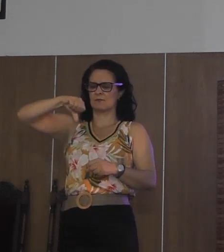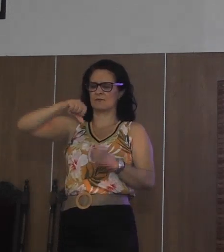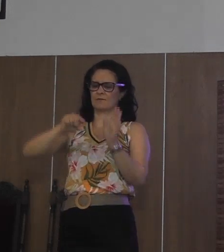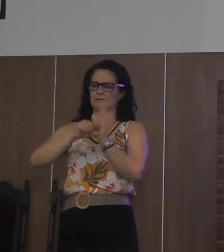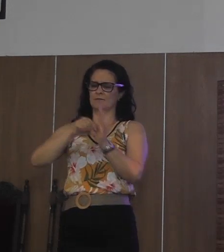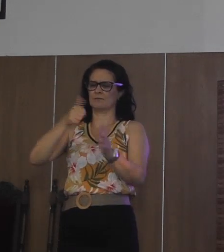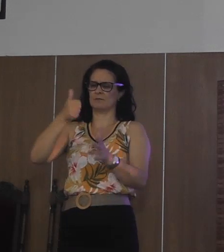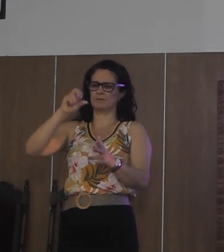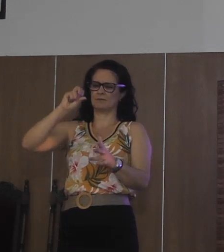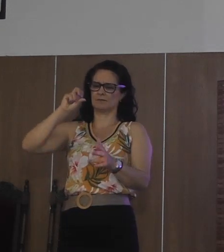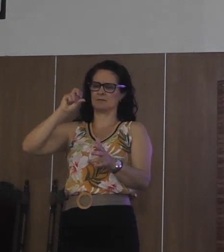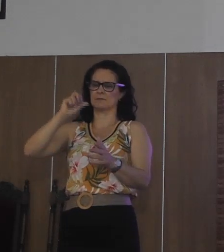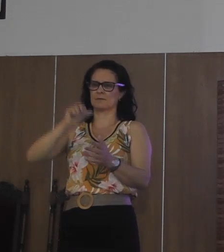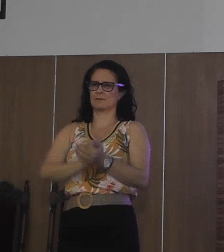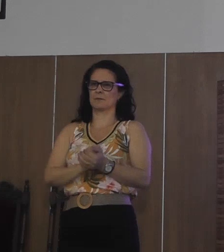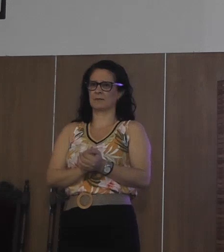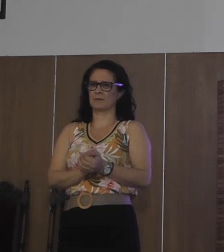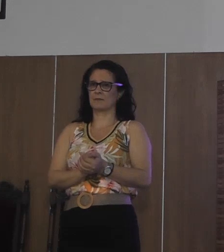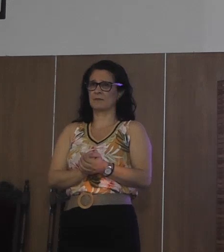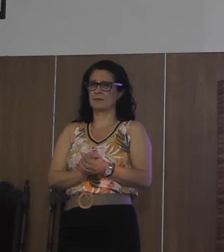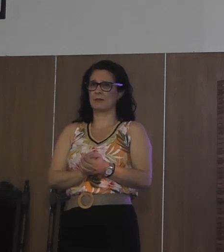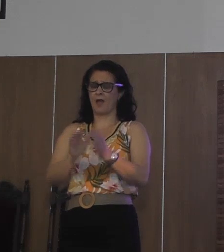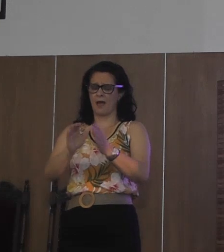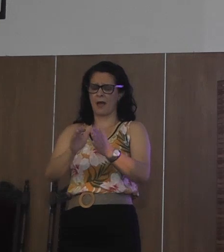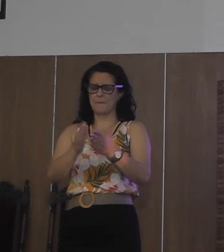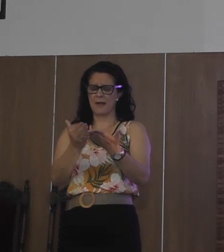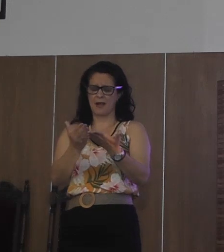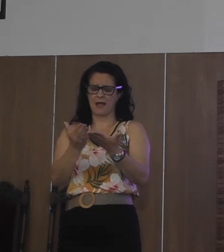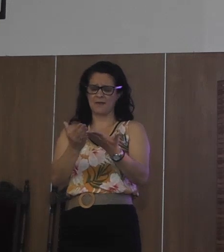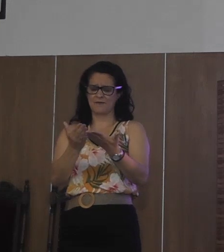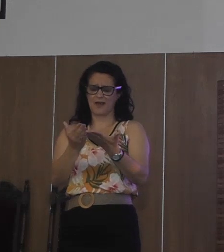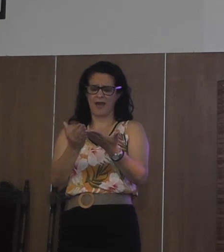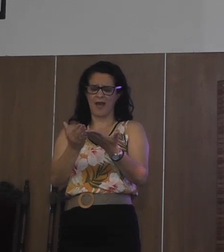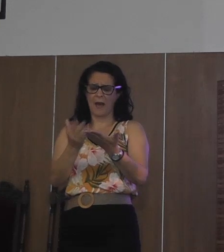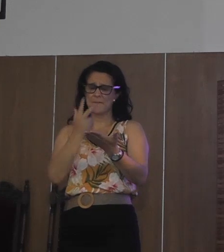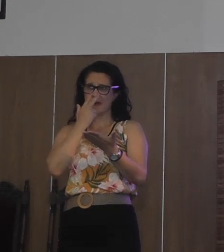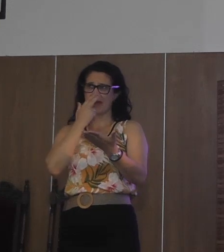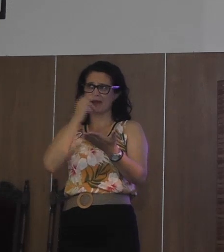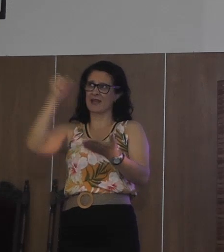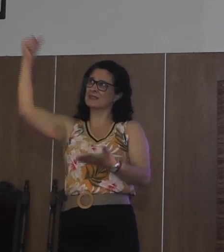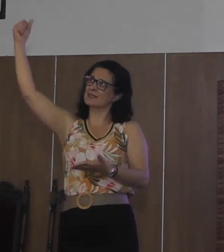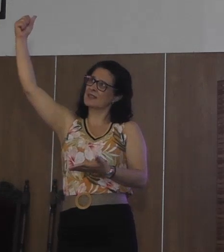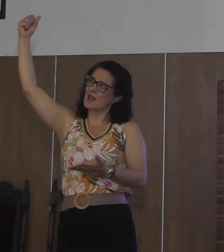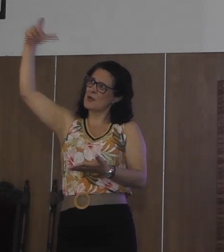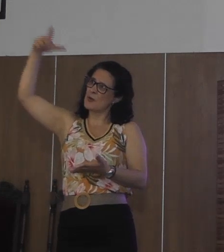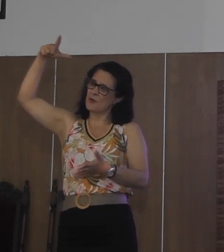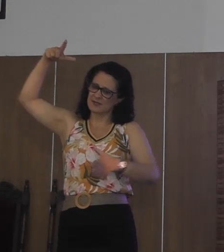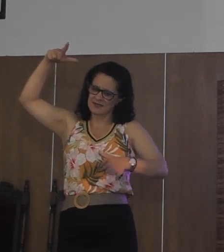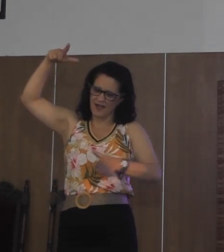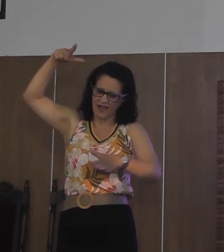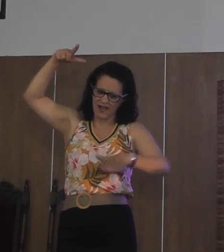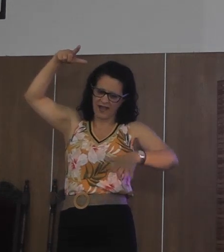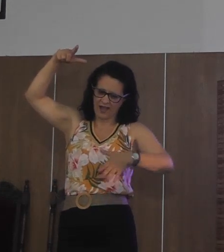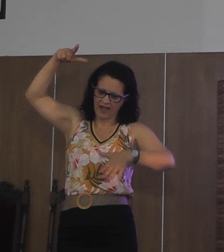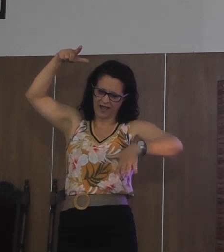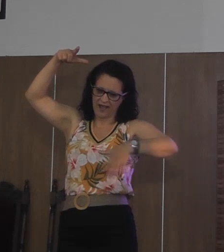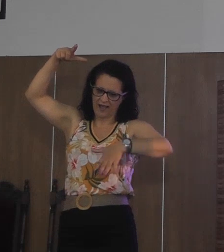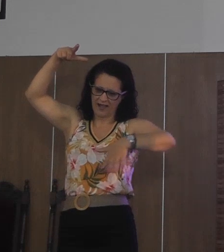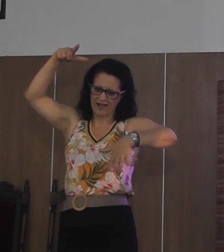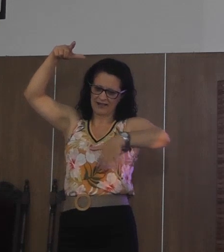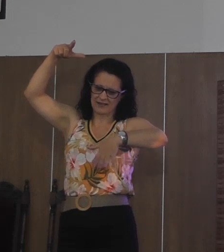105. Lâmpada para os meus pés é a tua palavra, e a luz também para o meu caminho.